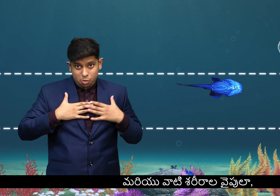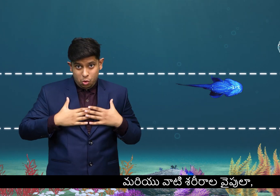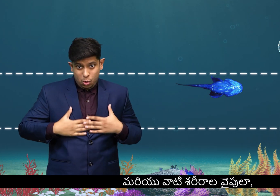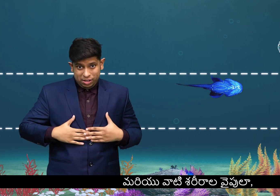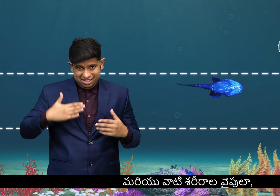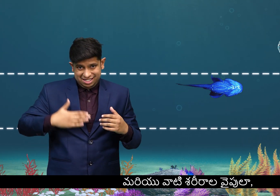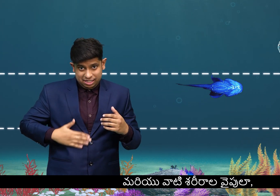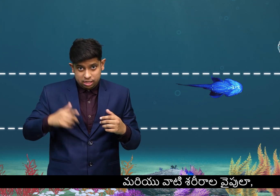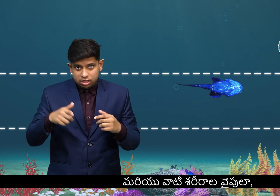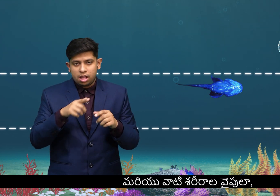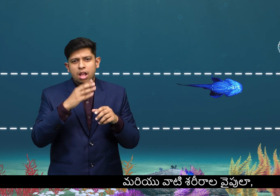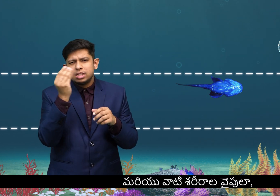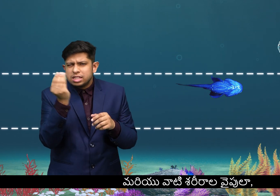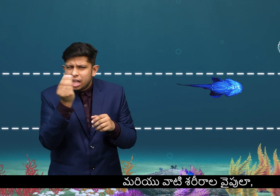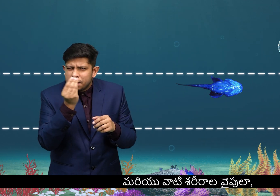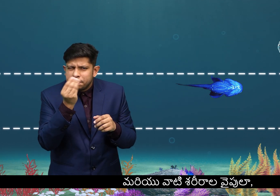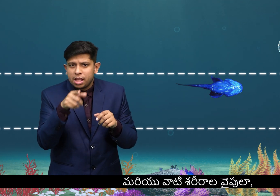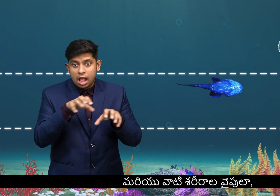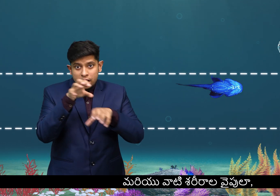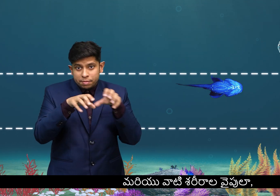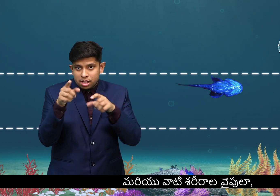మరియు వాటి శరీరాల వైపులా